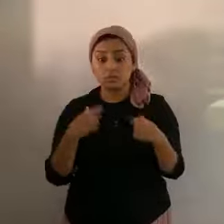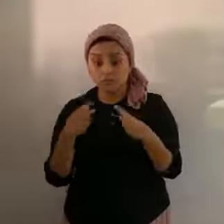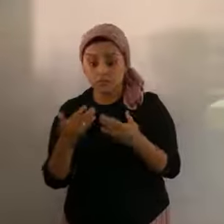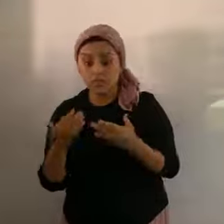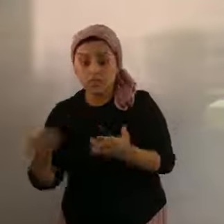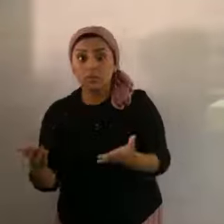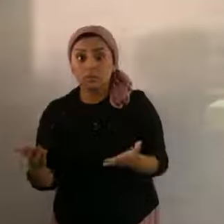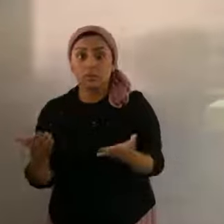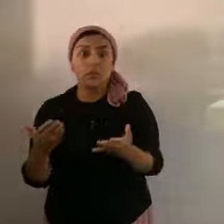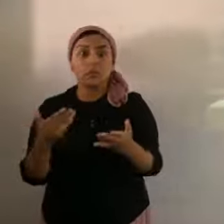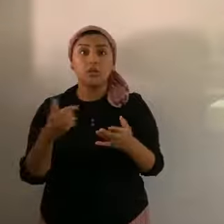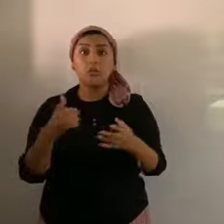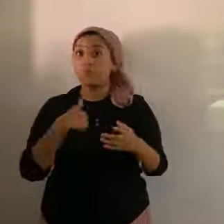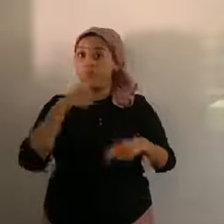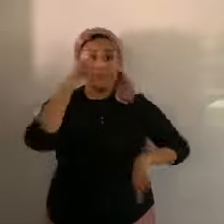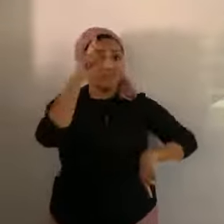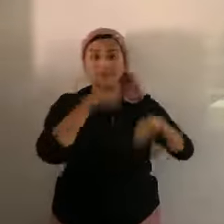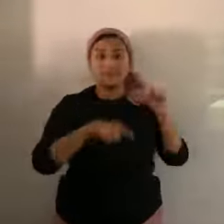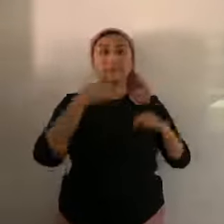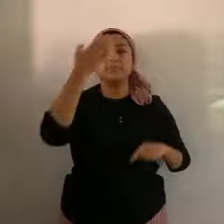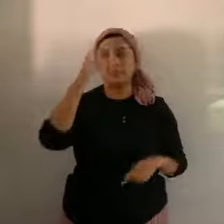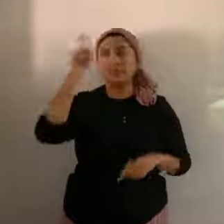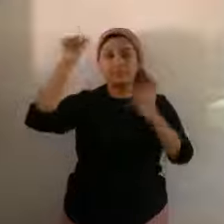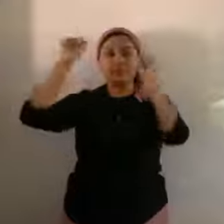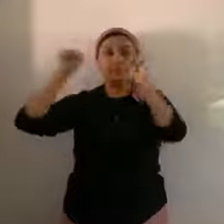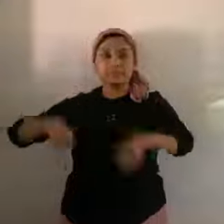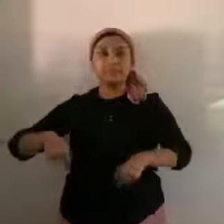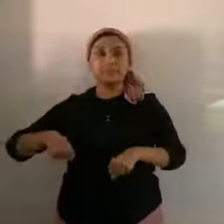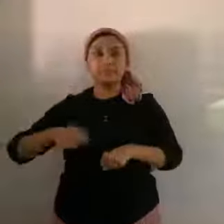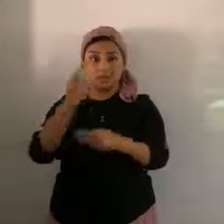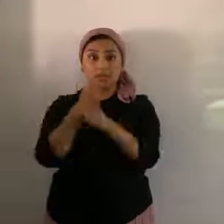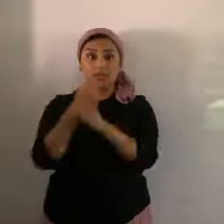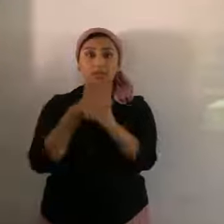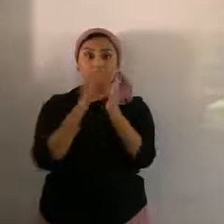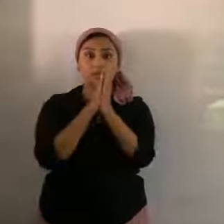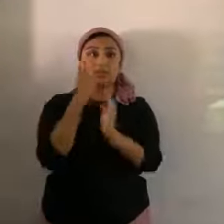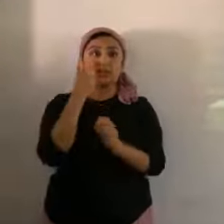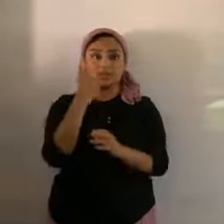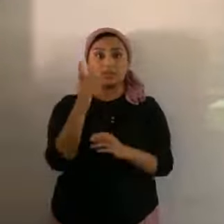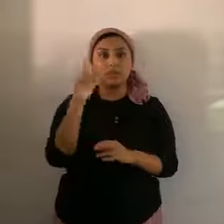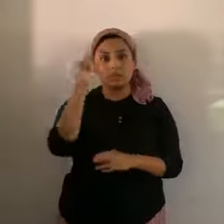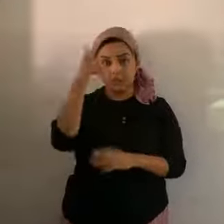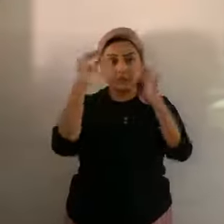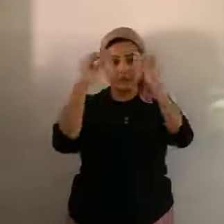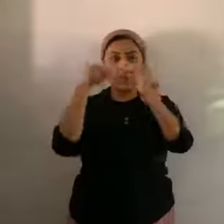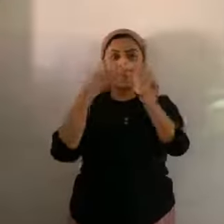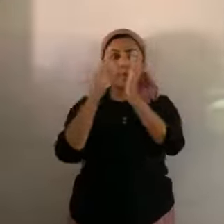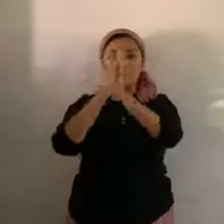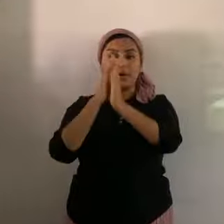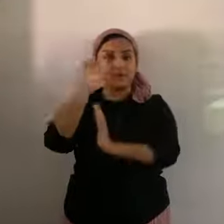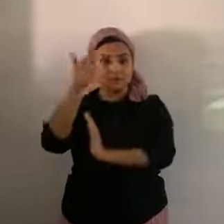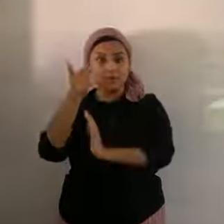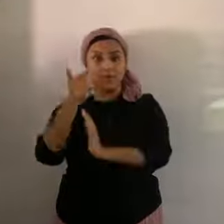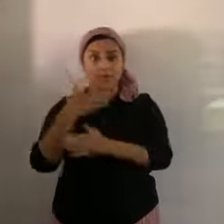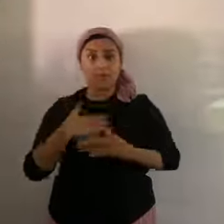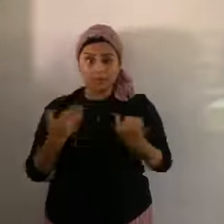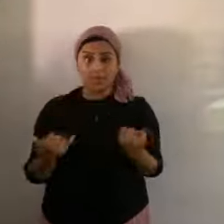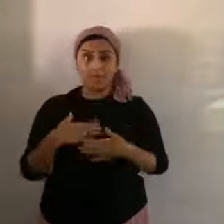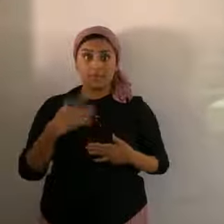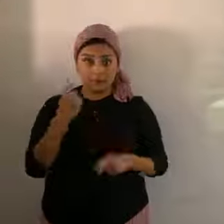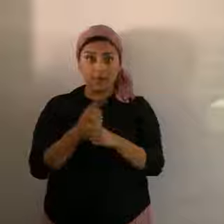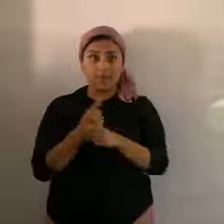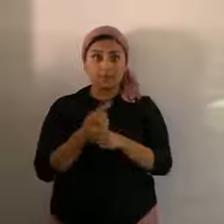lo humanamente imposible. Para eso oramos. Y eso lo vamos a ver en el segundo curso de Tefilá. Te vas a gozar, como te estás gozando